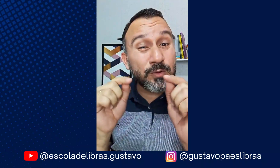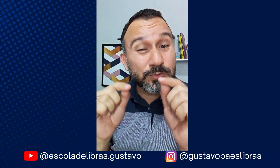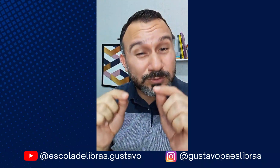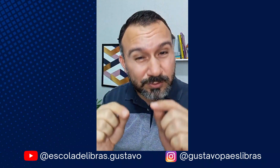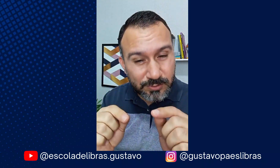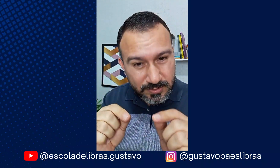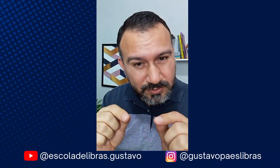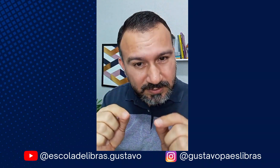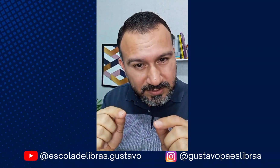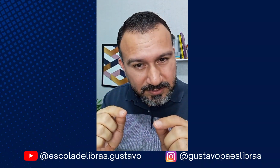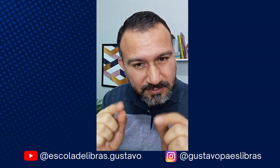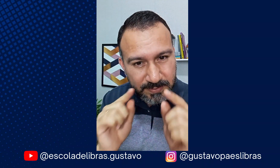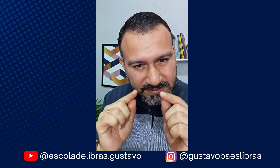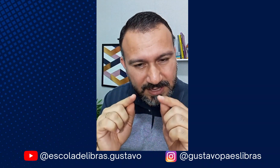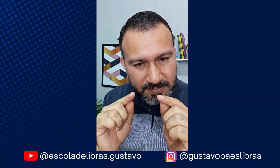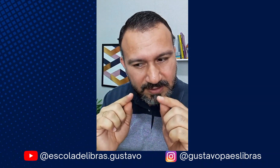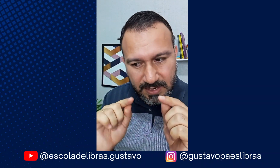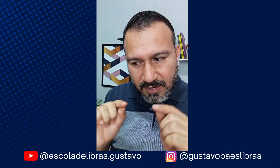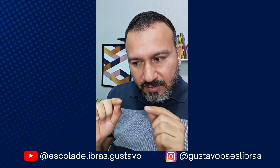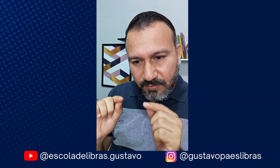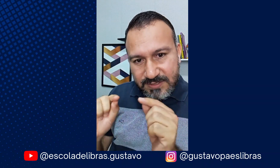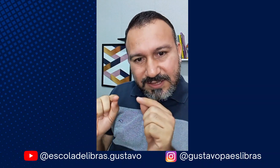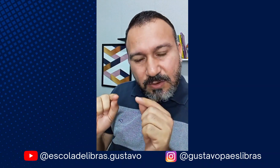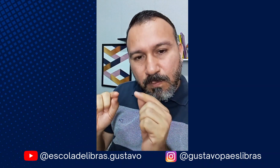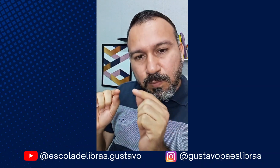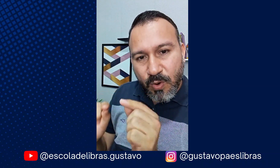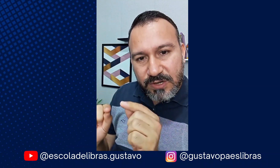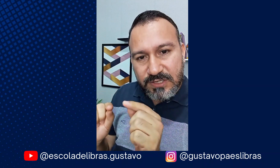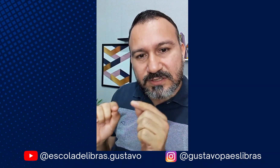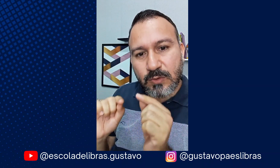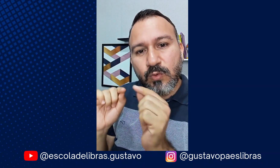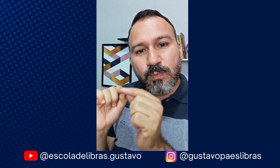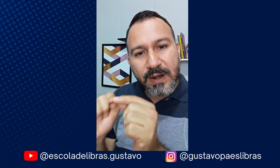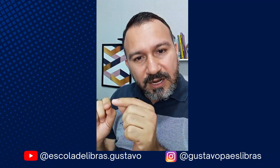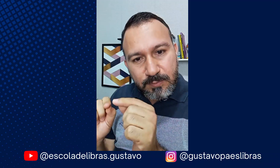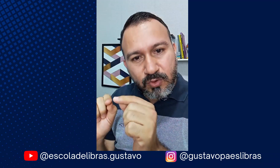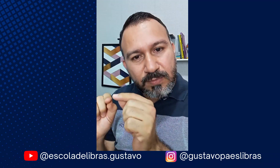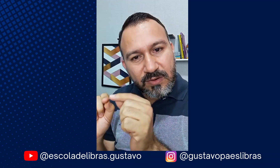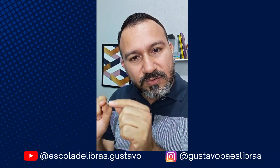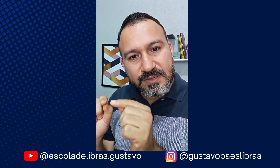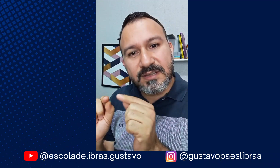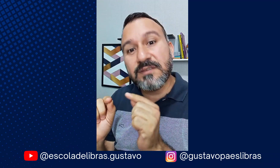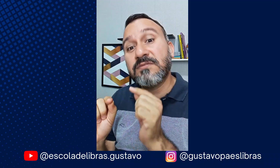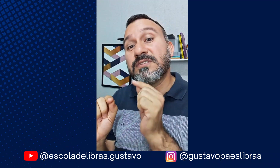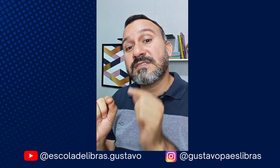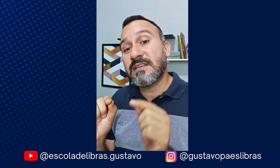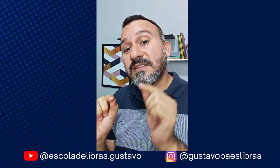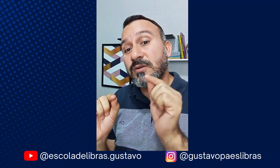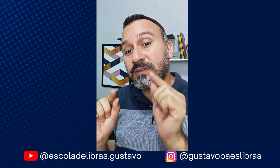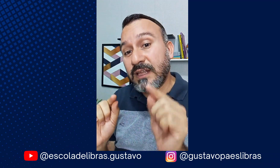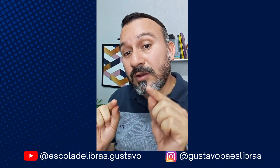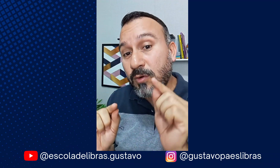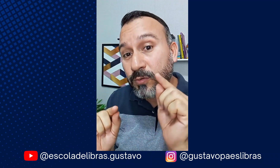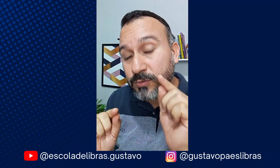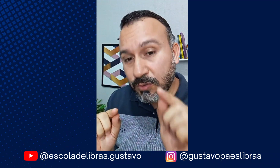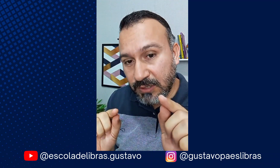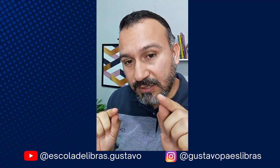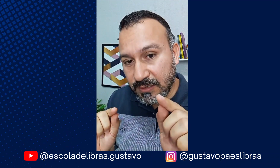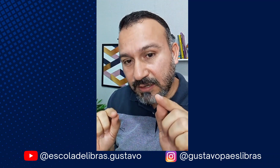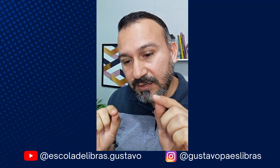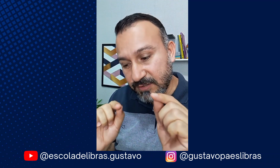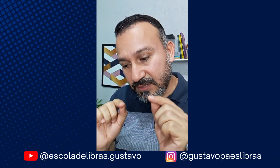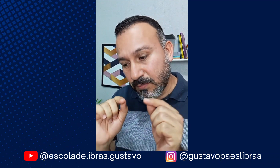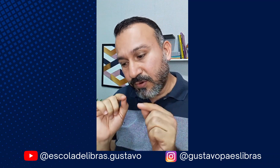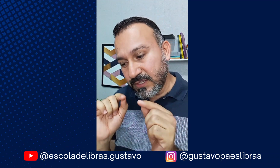teve controle sobre isso, percebe? Você não pode se culpar por uma coisa que você não tem